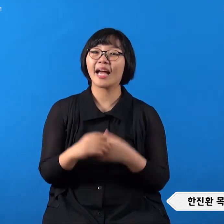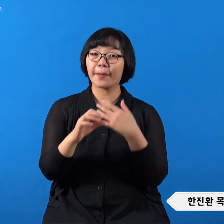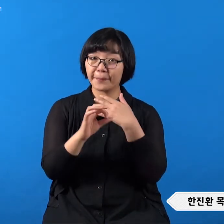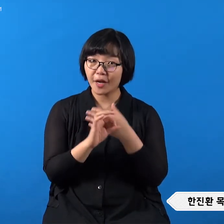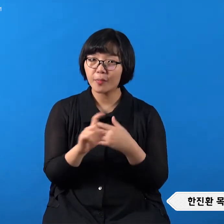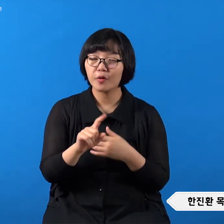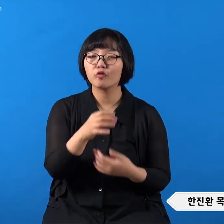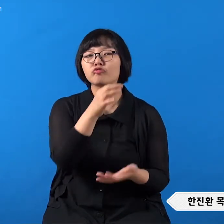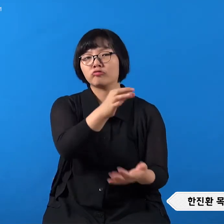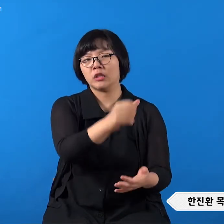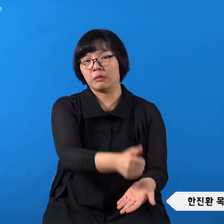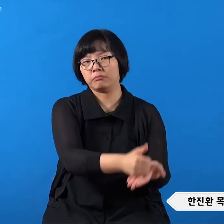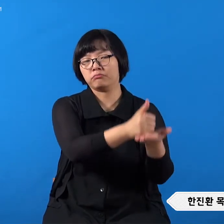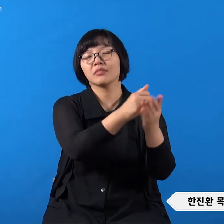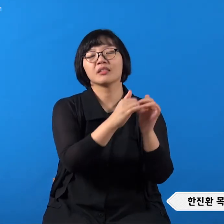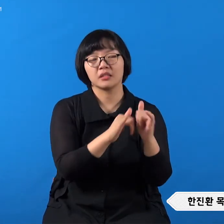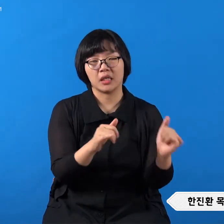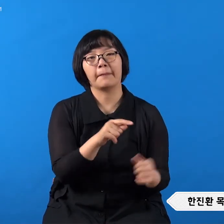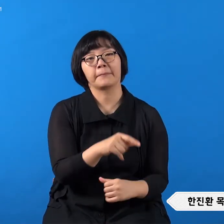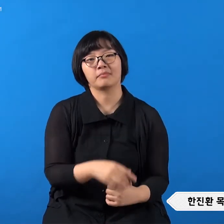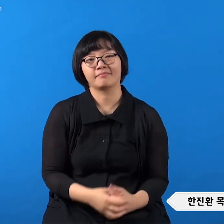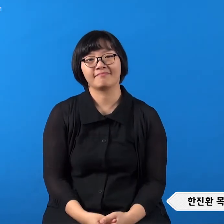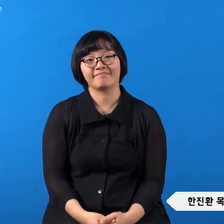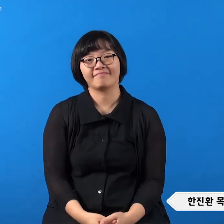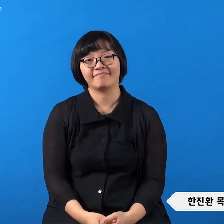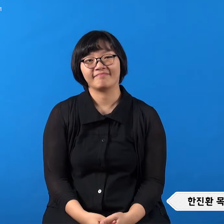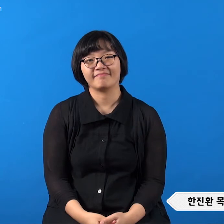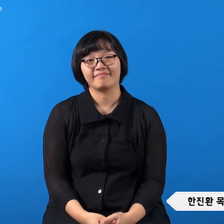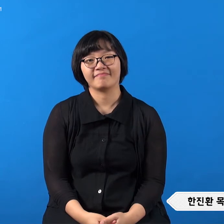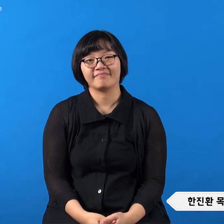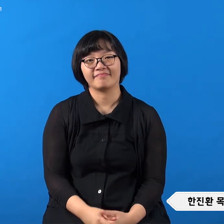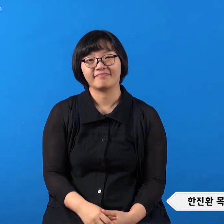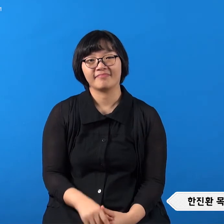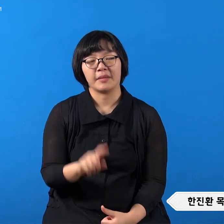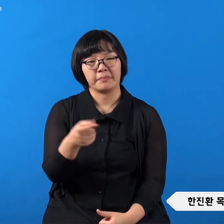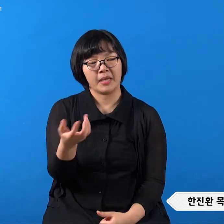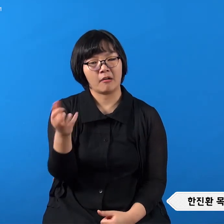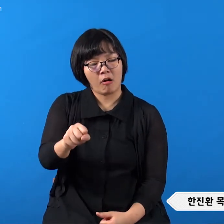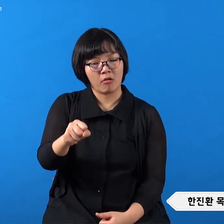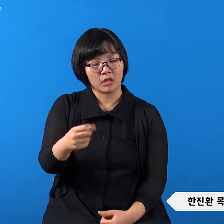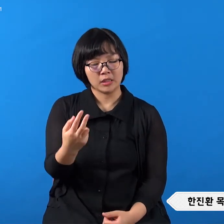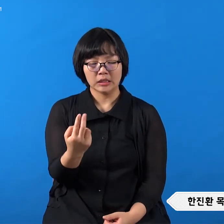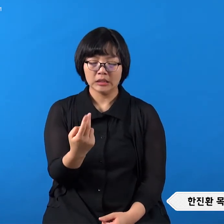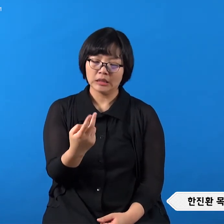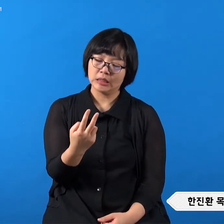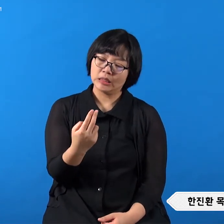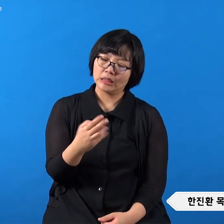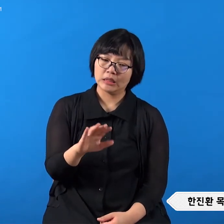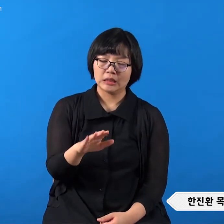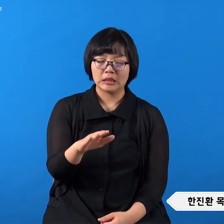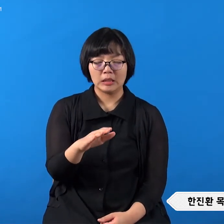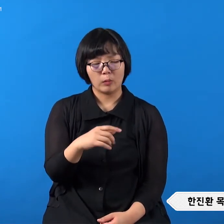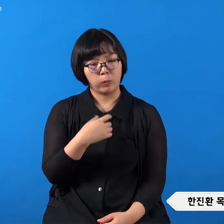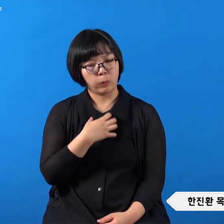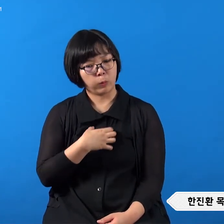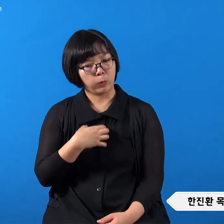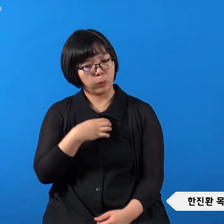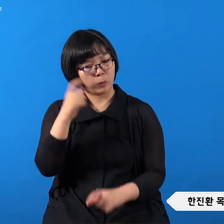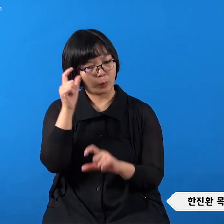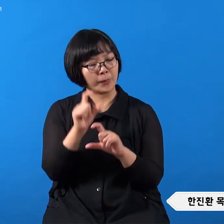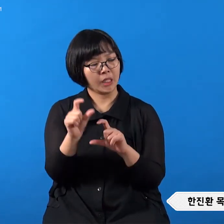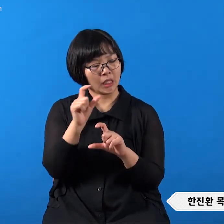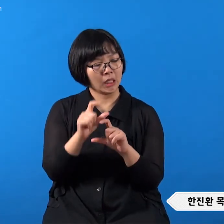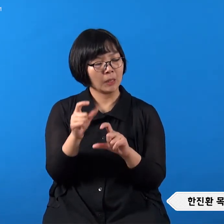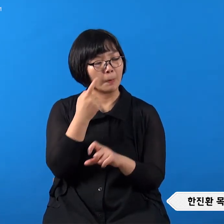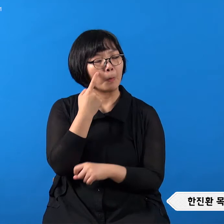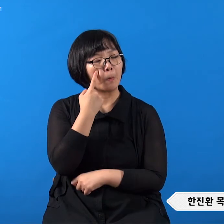그 사람은 우상을 섬기고 있는 사람이죠. 그거 참 어려운 문제인데 고민 좀 해봐야 되겠는데 하는 사람도